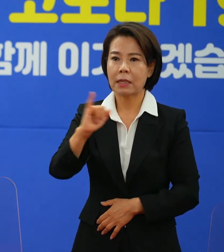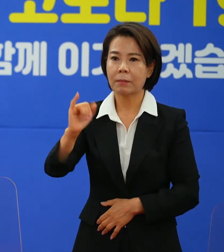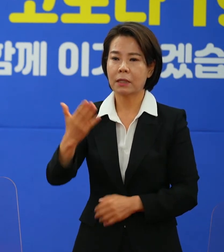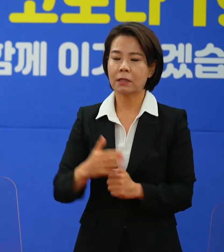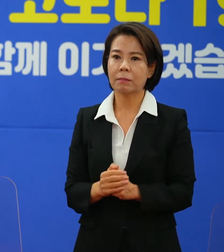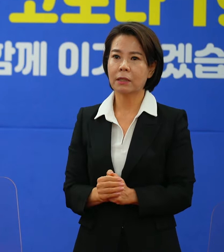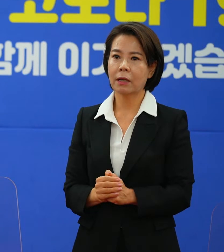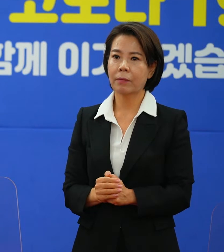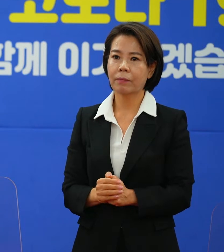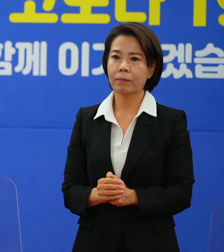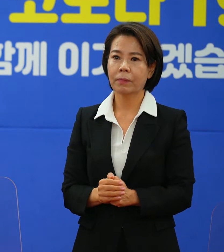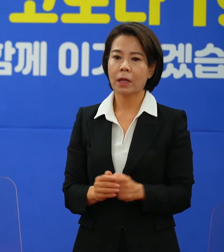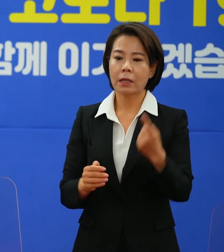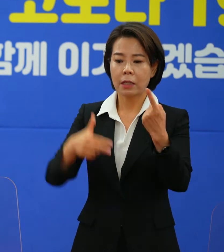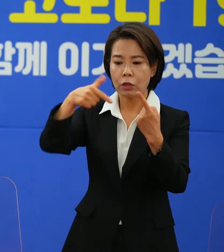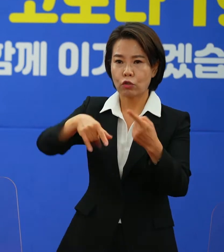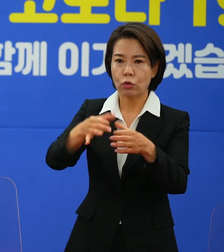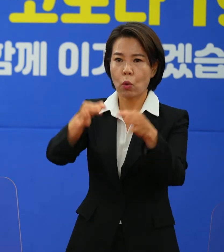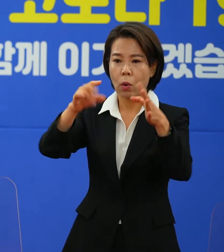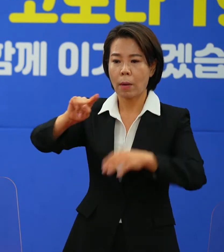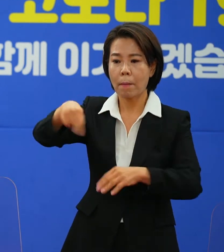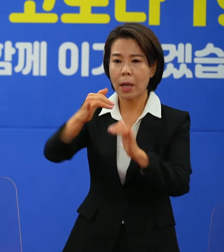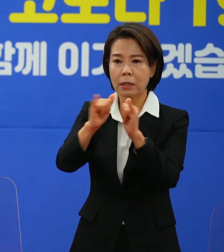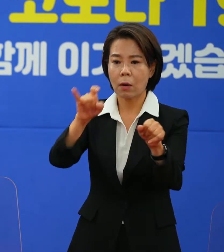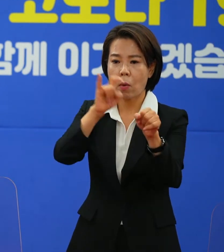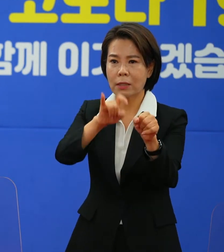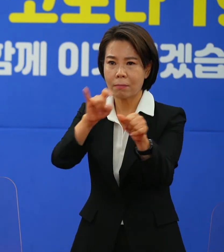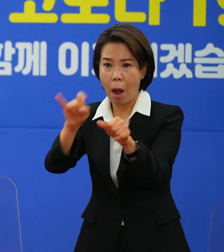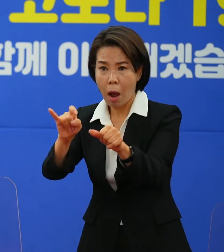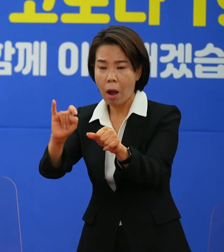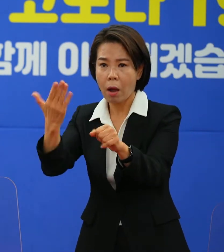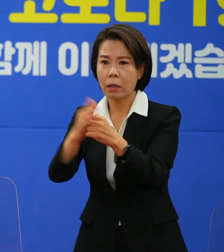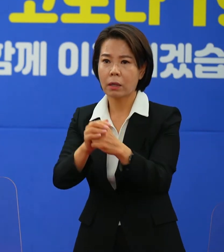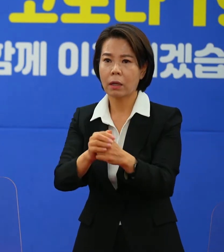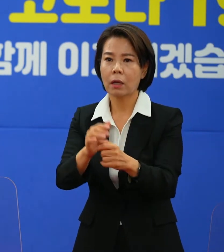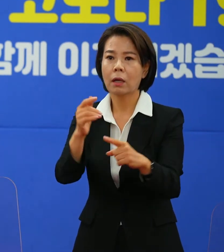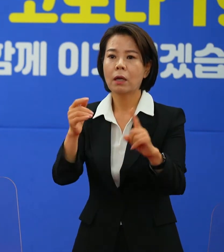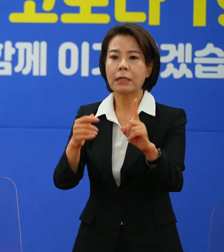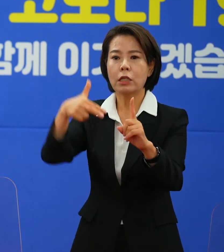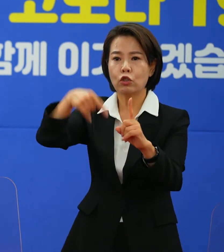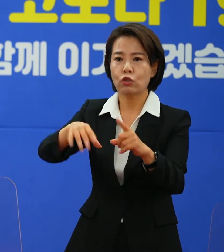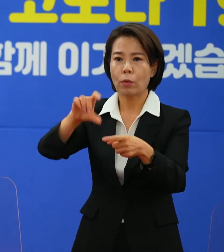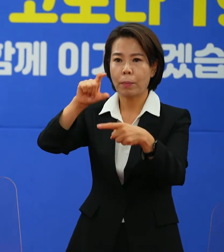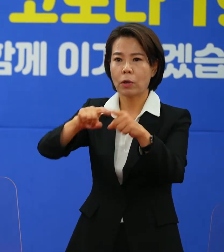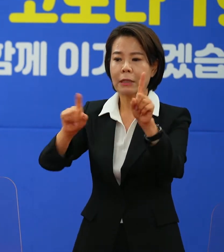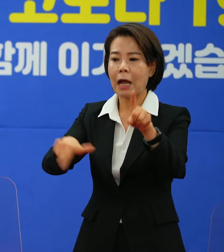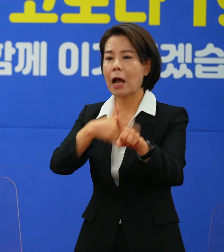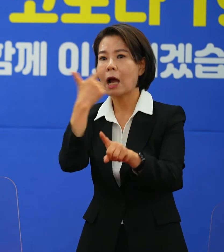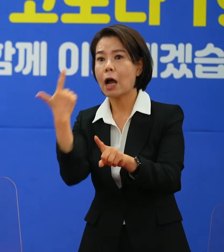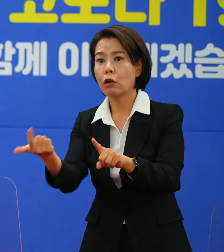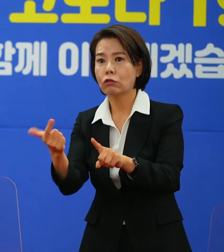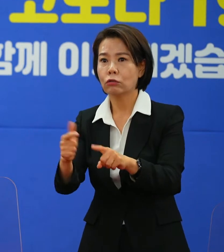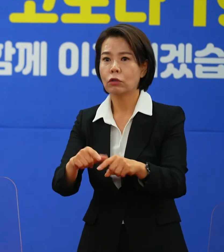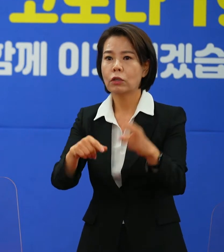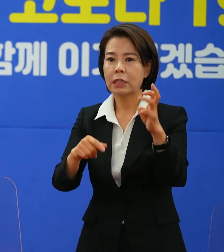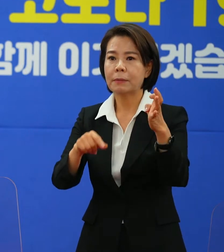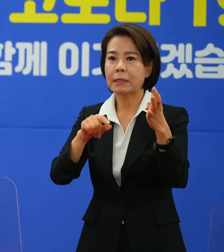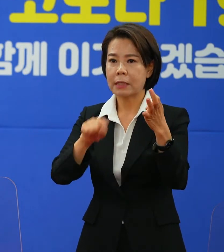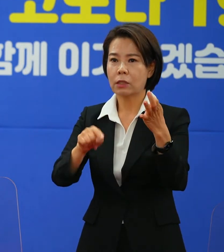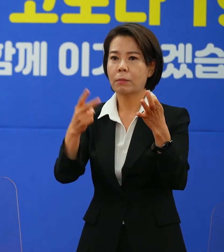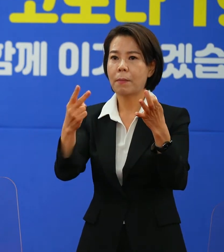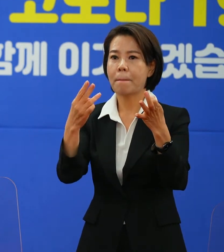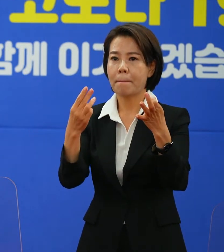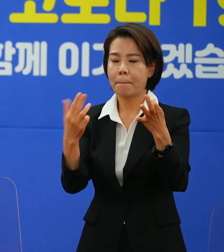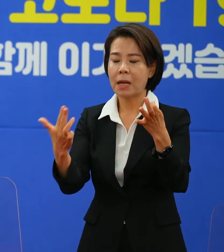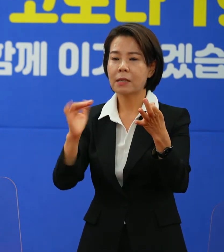1,452명입니다. 최근 1주간 100명의 확진자가 추가되면서 주평균 1일 확진자 수는